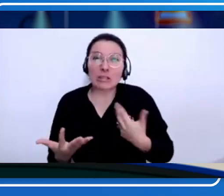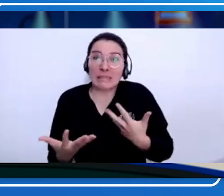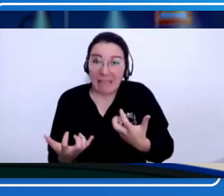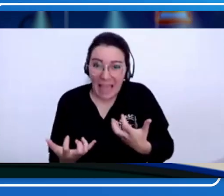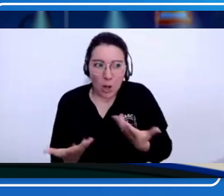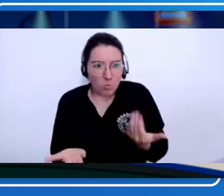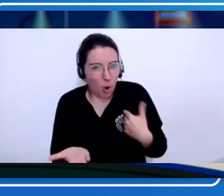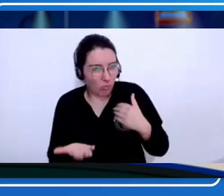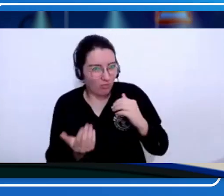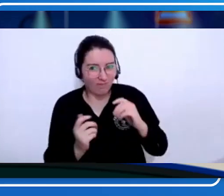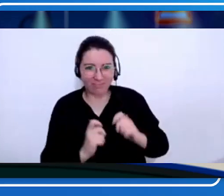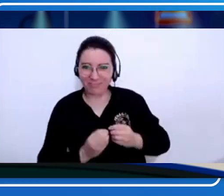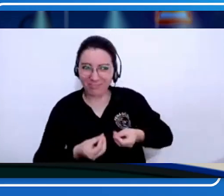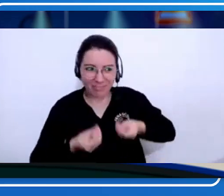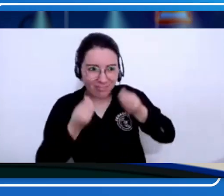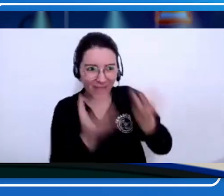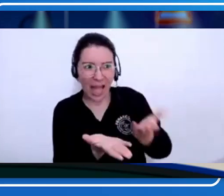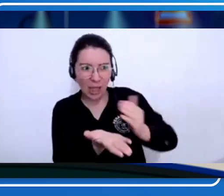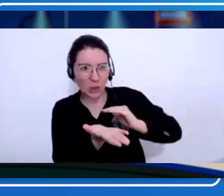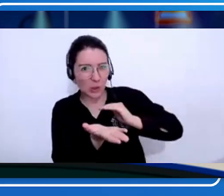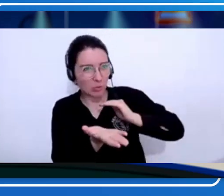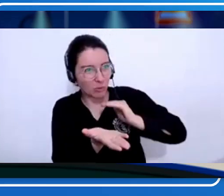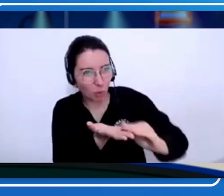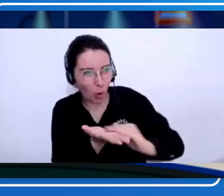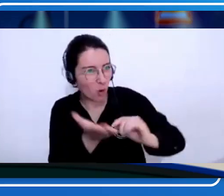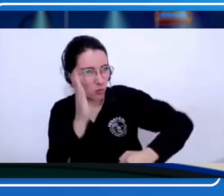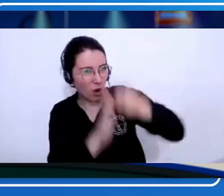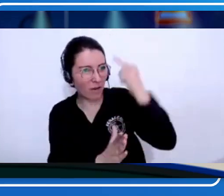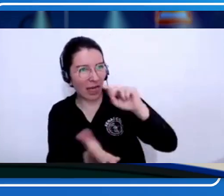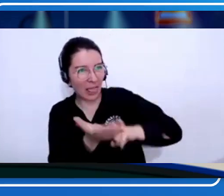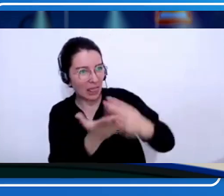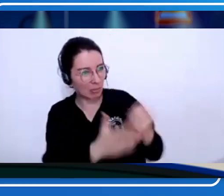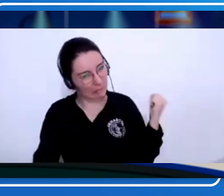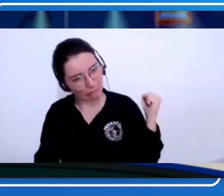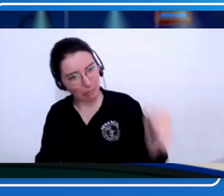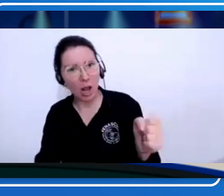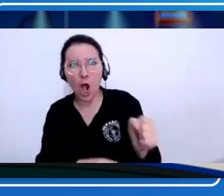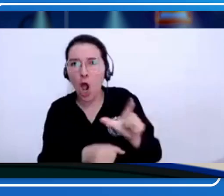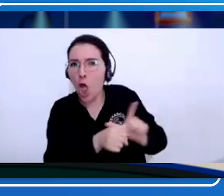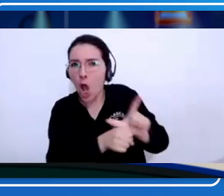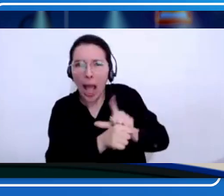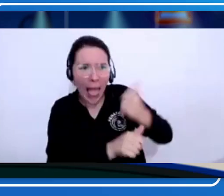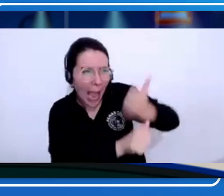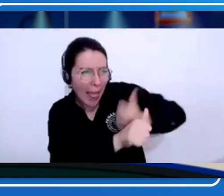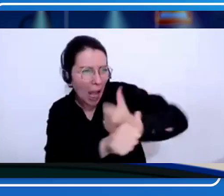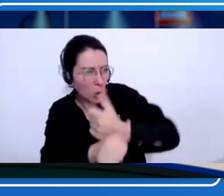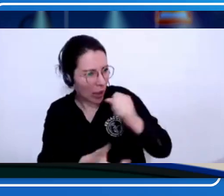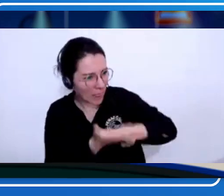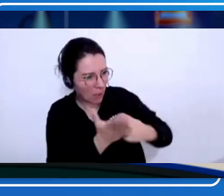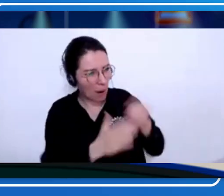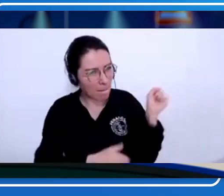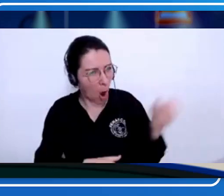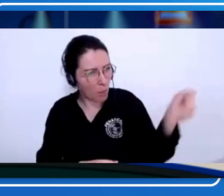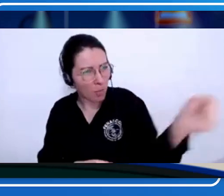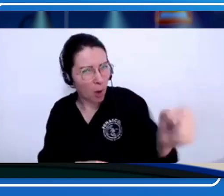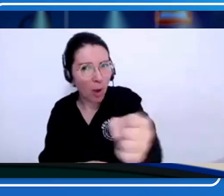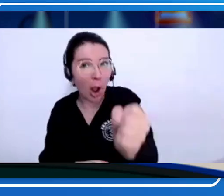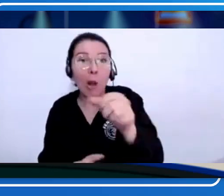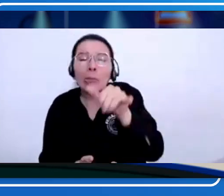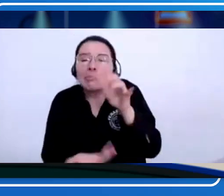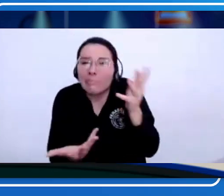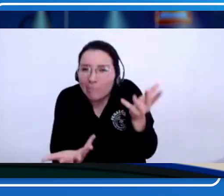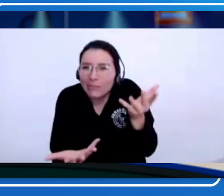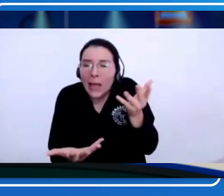de poder tener intérpretes para todas las localidades. Por eso es que les exigimos, y